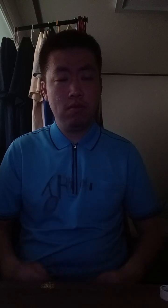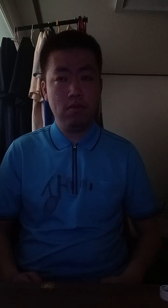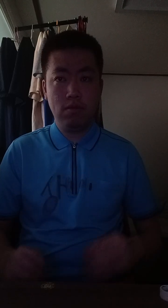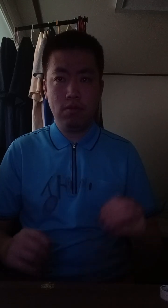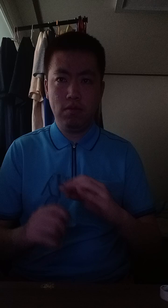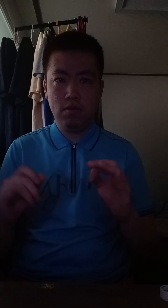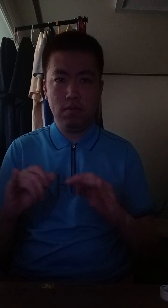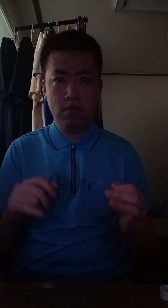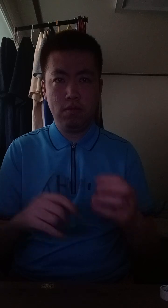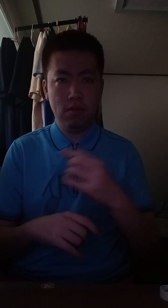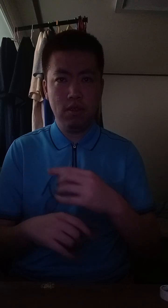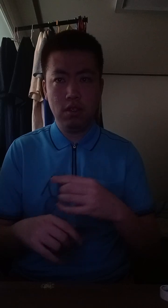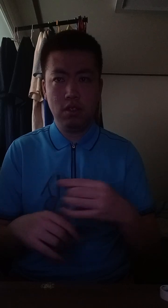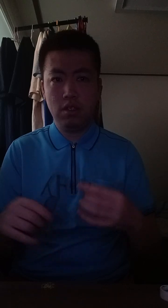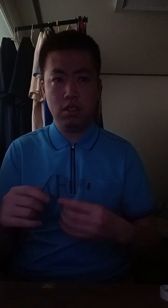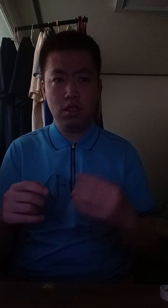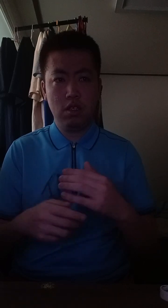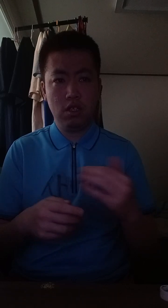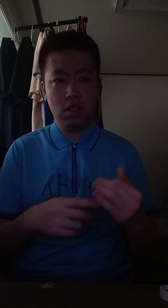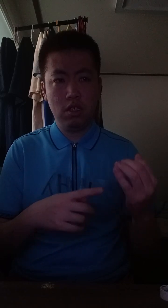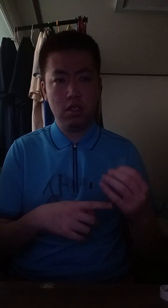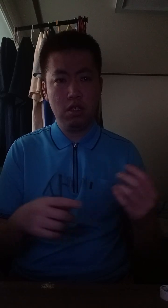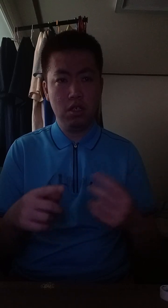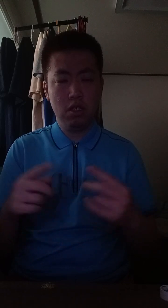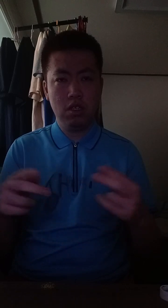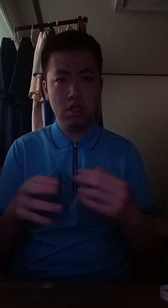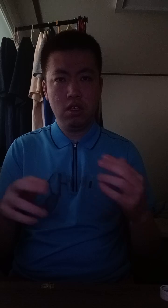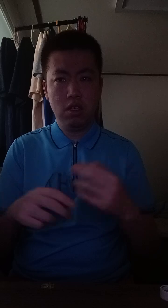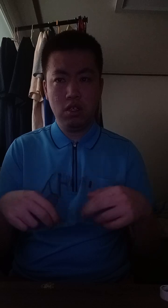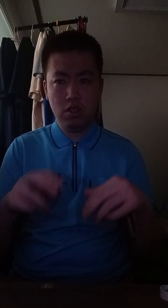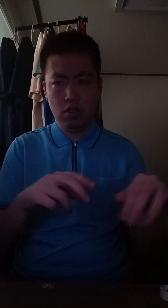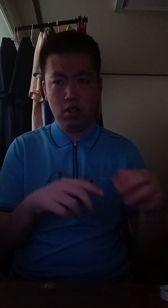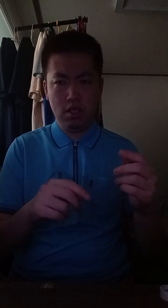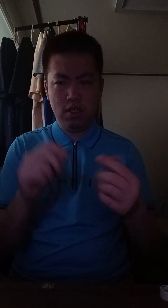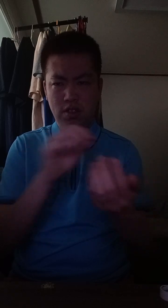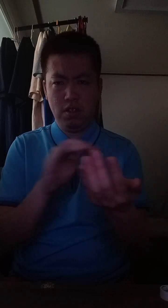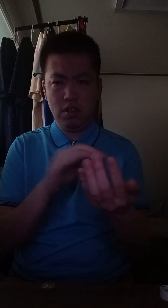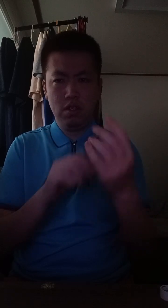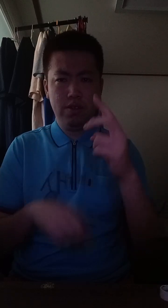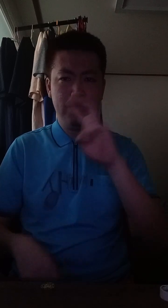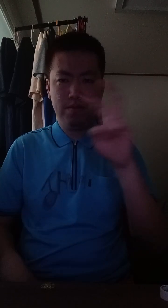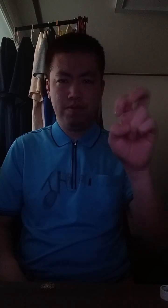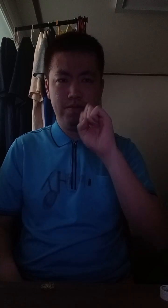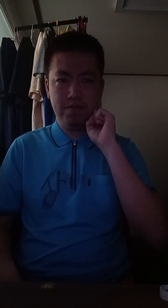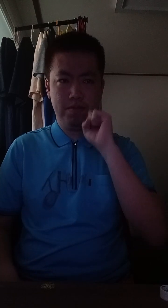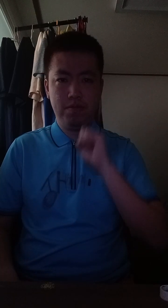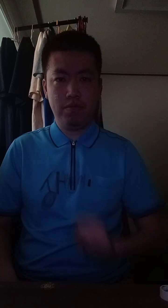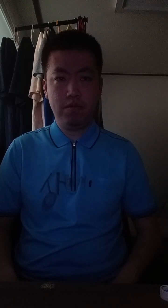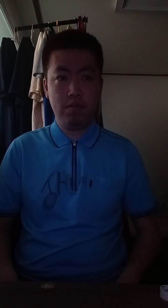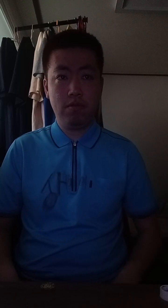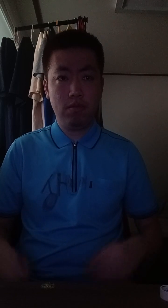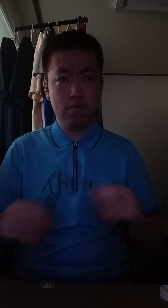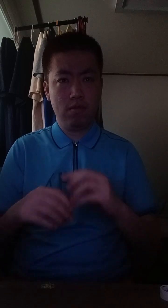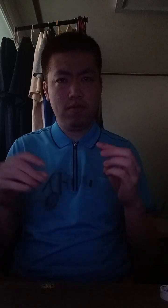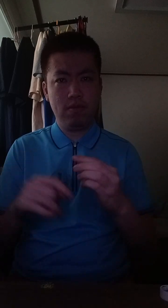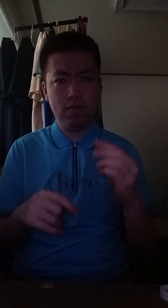한국에 놀러왔다가 긴장감을 느끼기 위해 금지구역에 몰래 들어가 낙서했다고 말한 것으로 전해졌습니다. 낙서 직후 일본으로